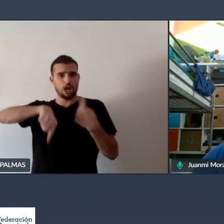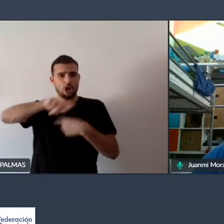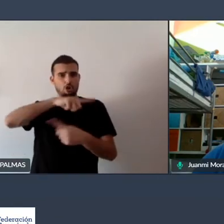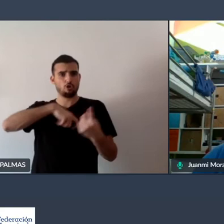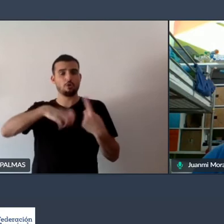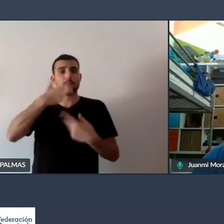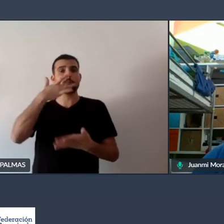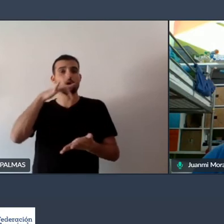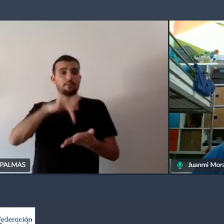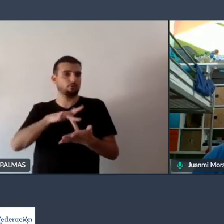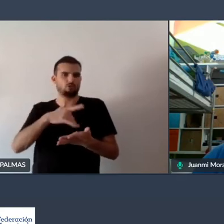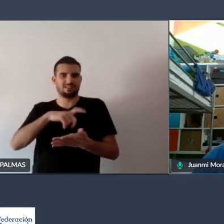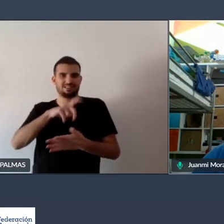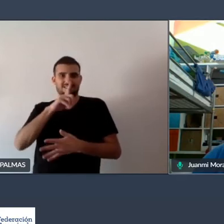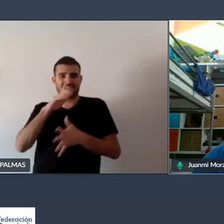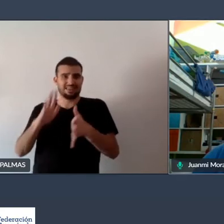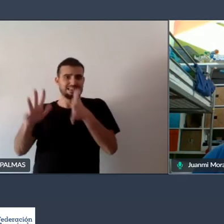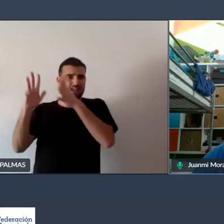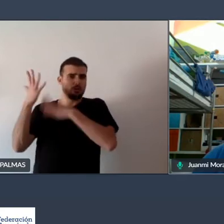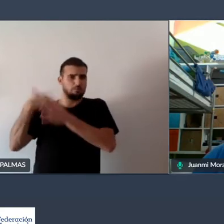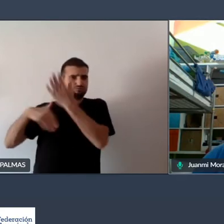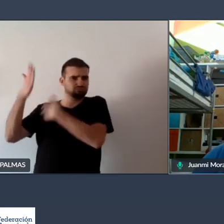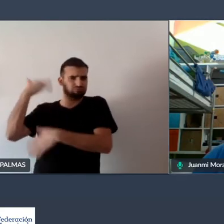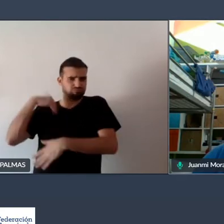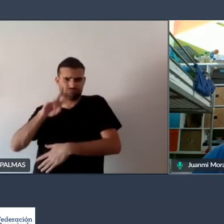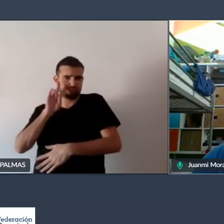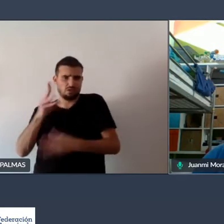NBA de hace décadas. O sea que...